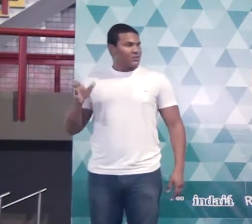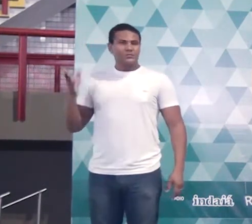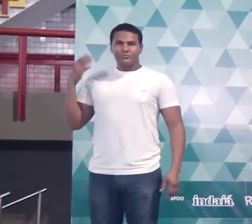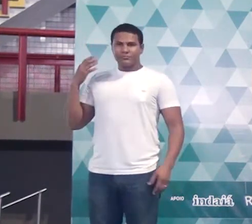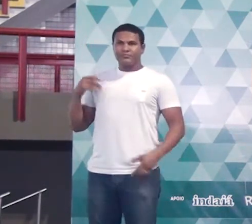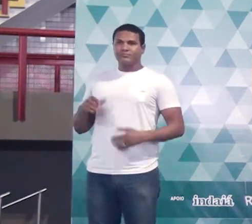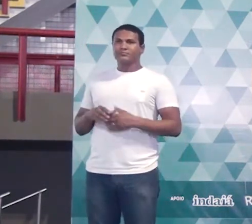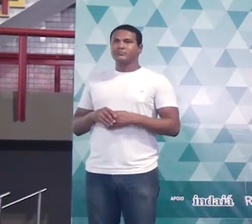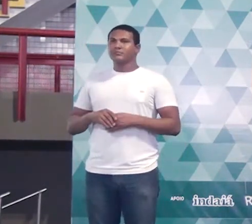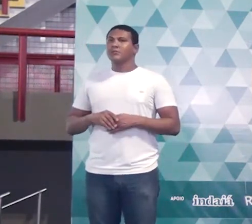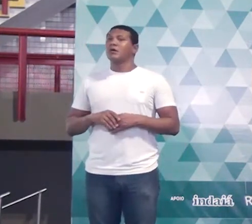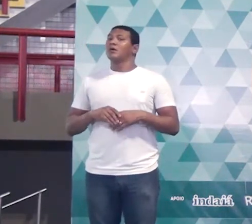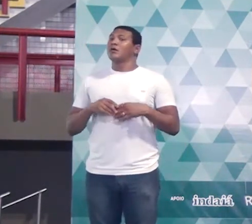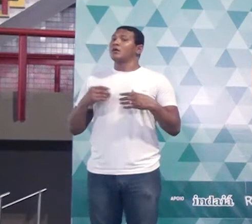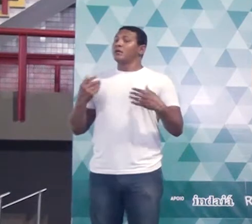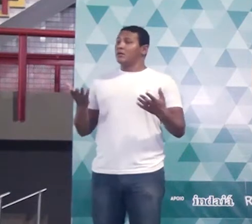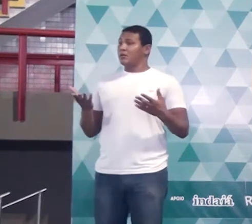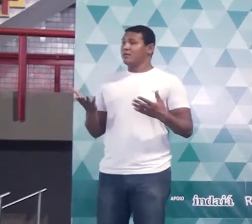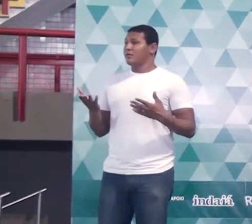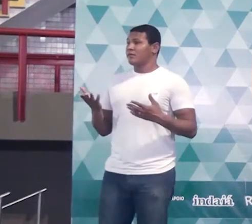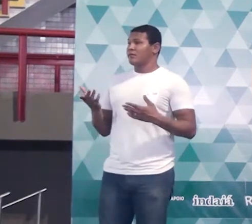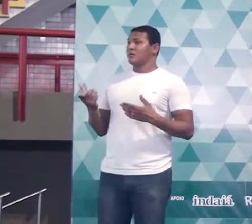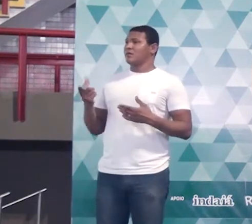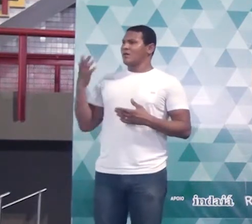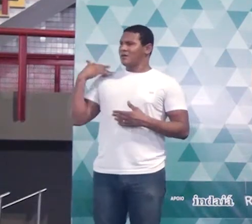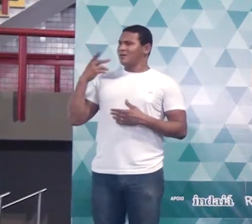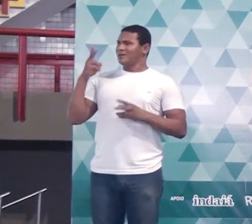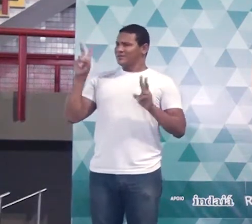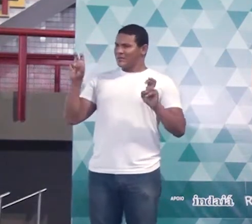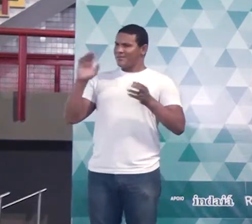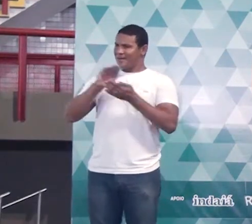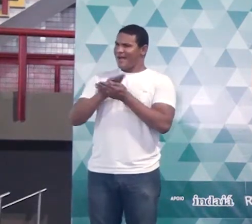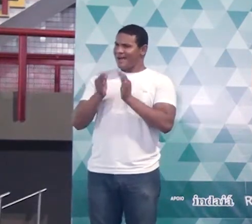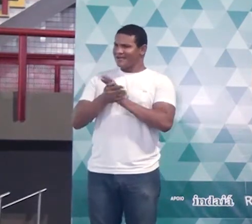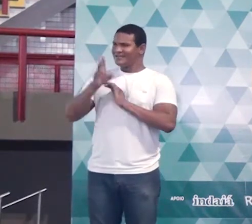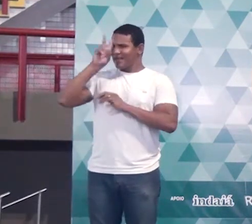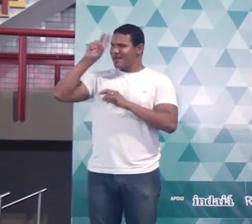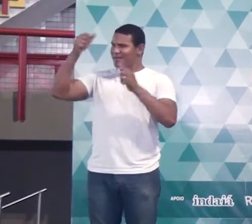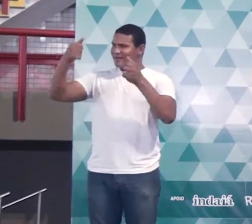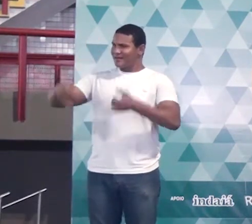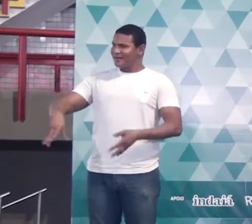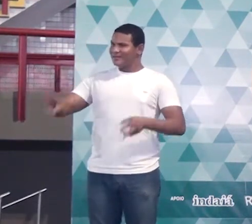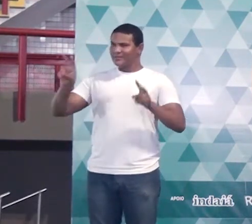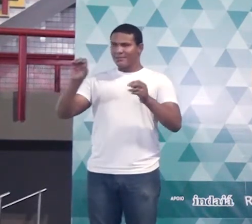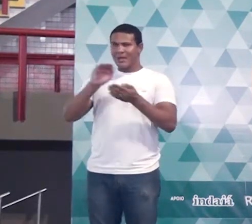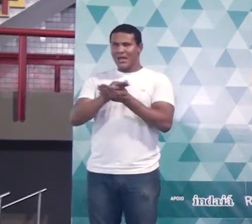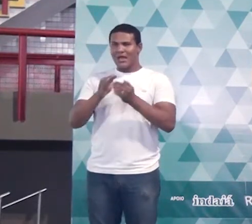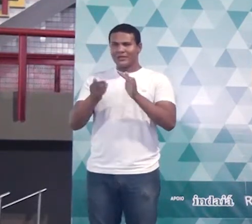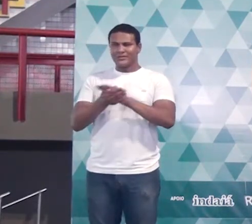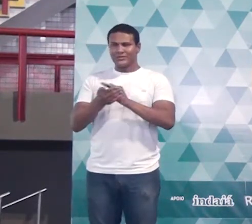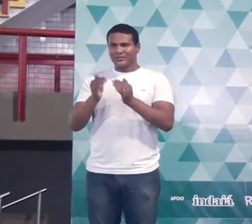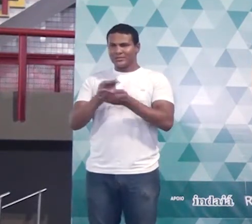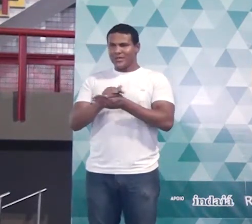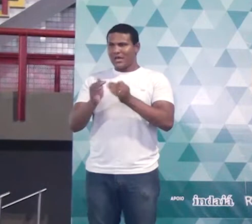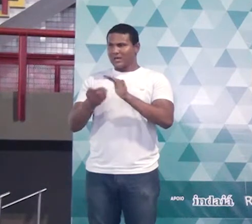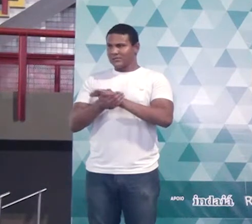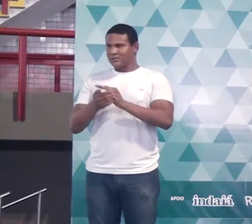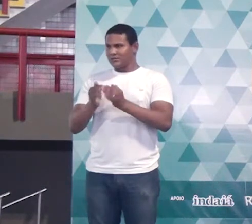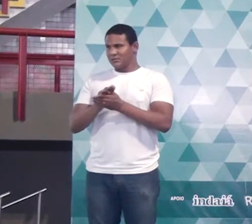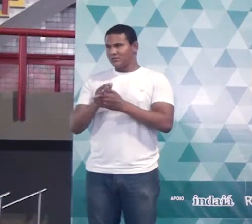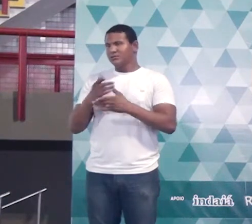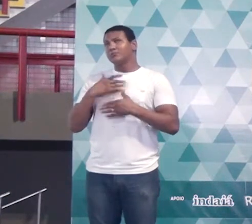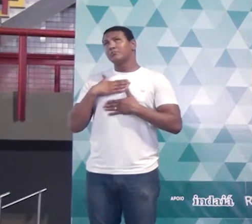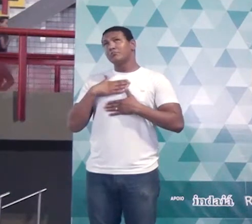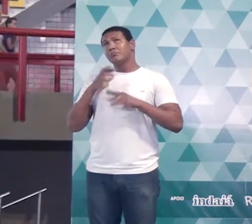vez e o nosso assunto da primeira vez foi arte, né? Vocês lembram isso? Espero que a aula tenha sido